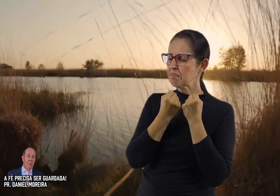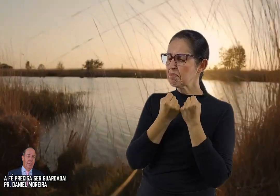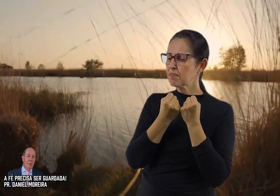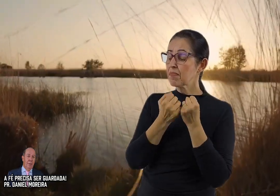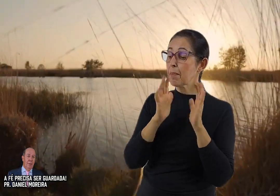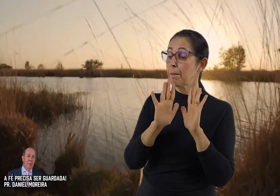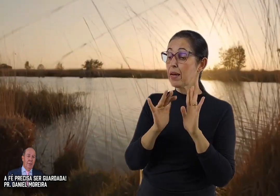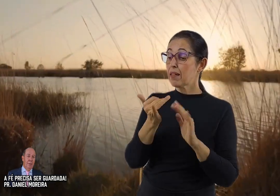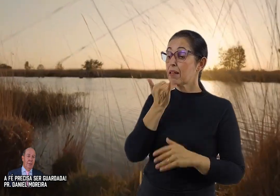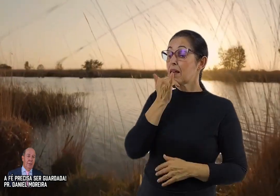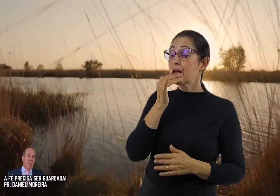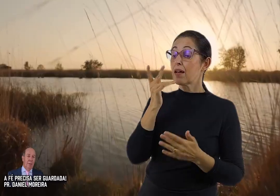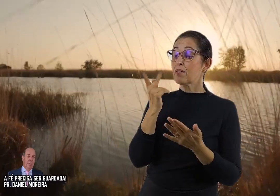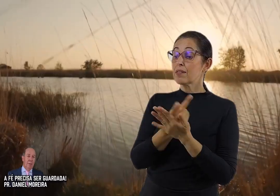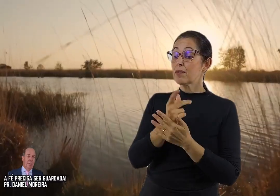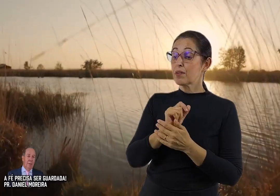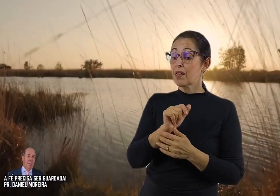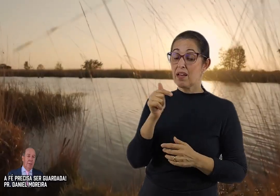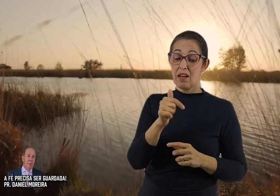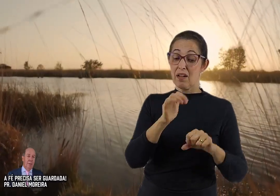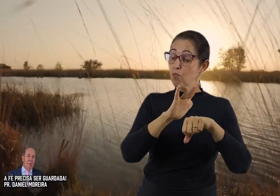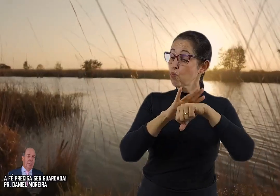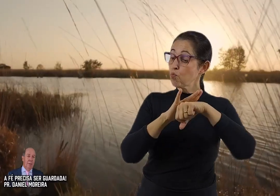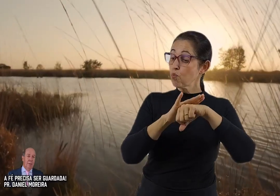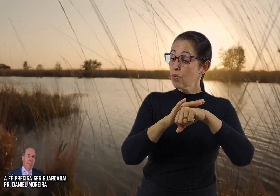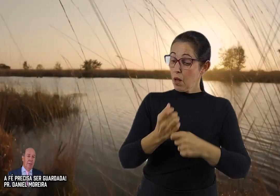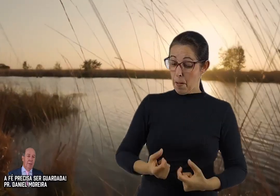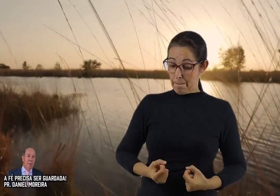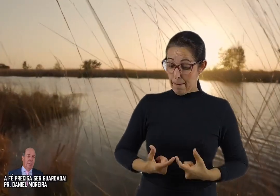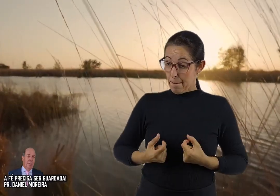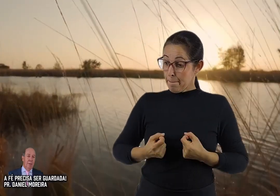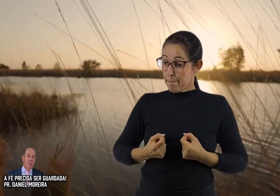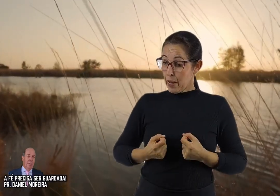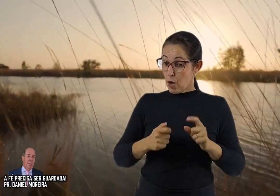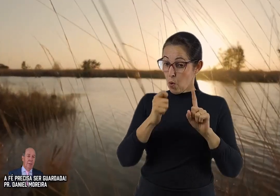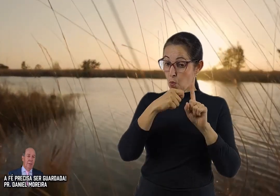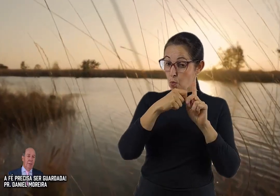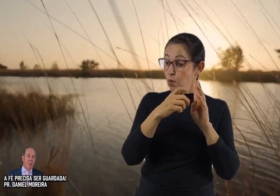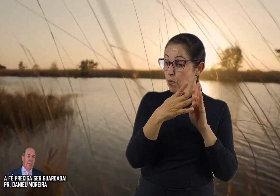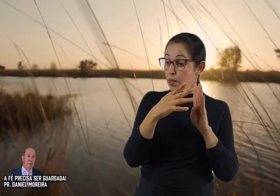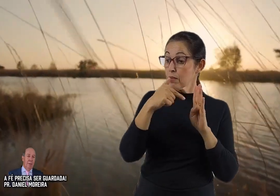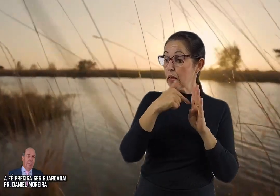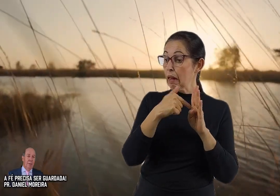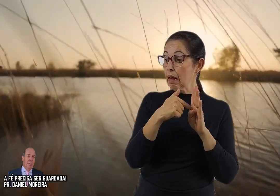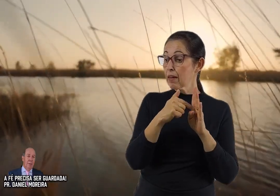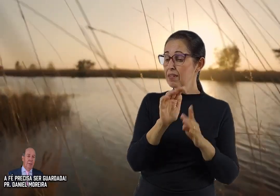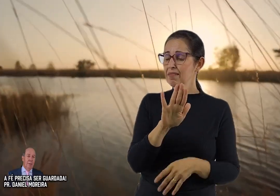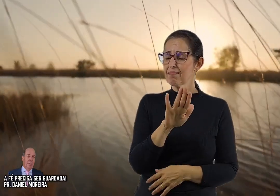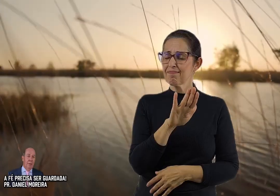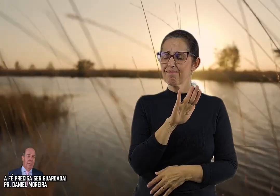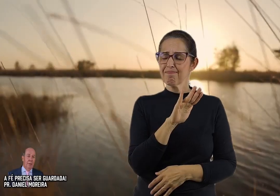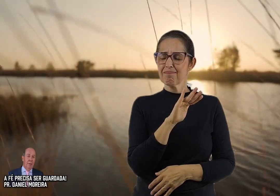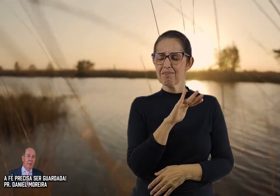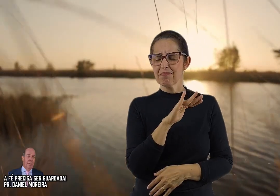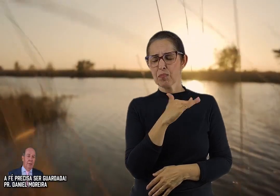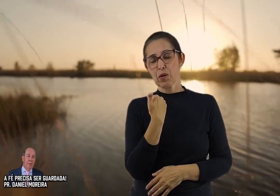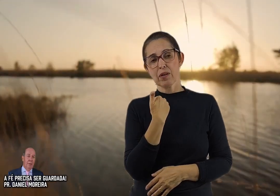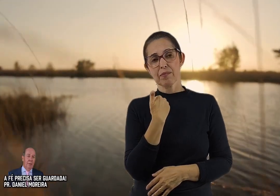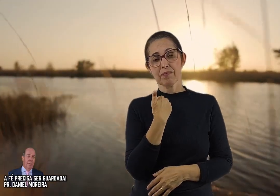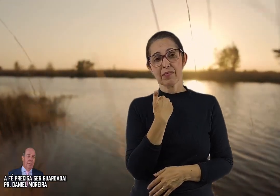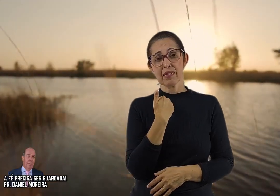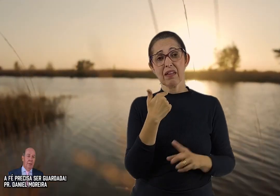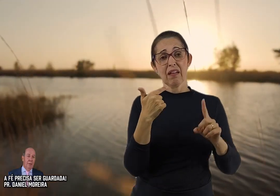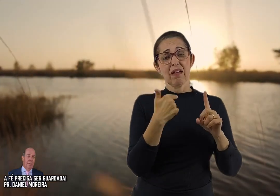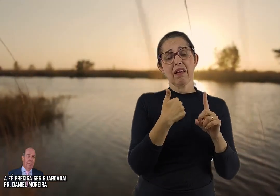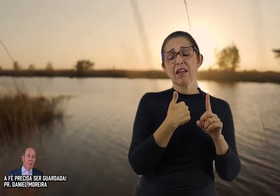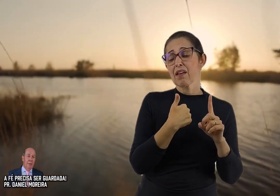E de repente o câncer a tomou. Com 4 meses, ela se foi.